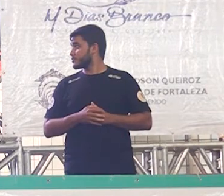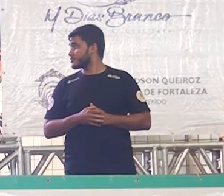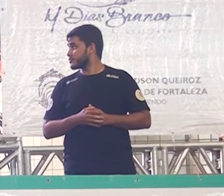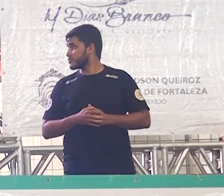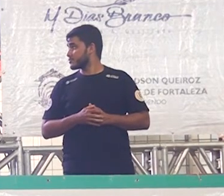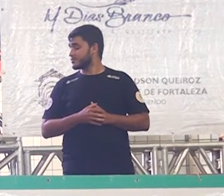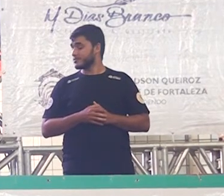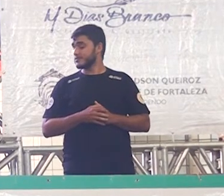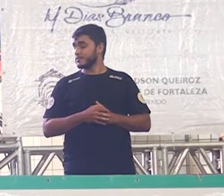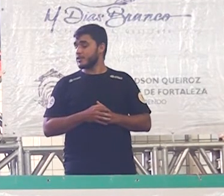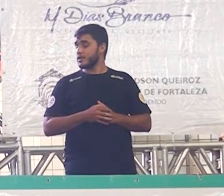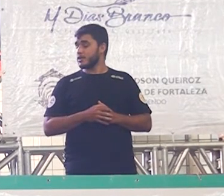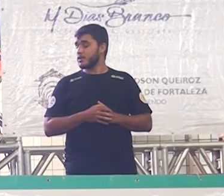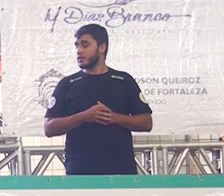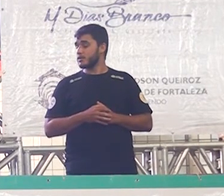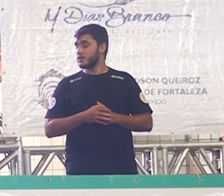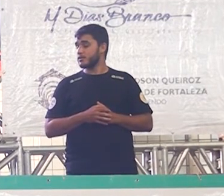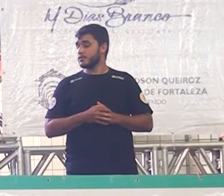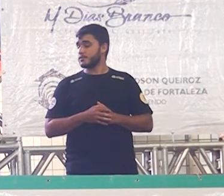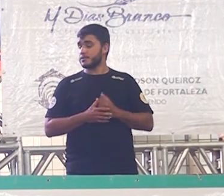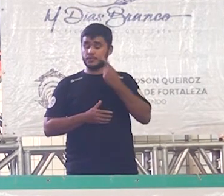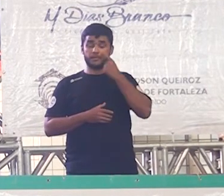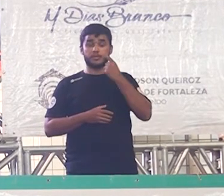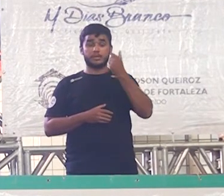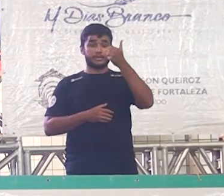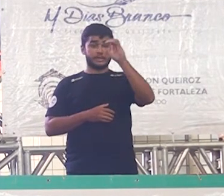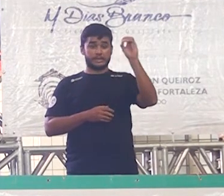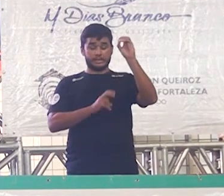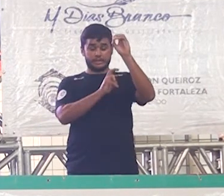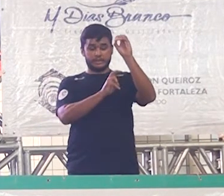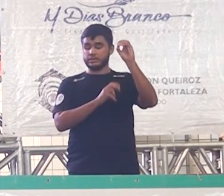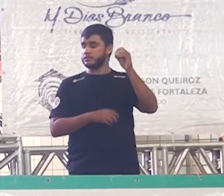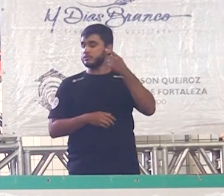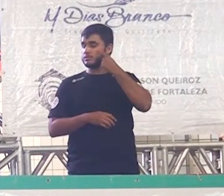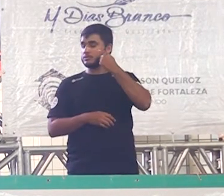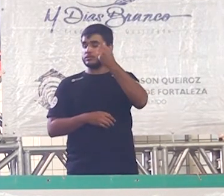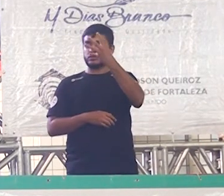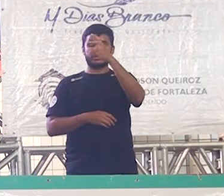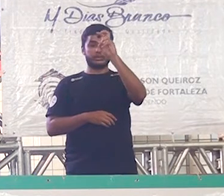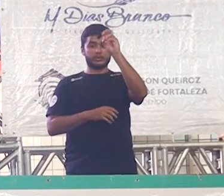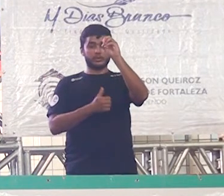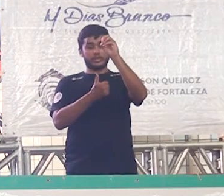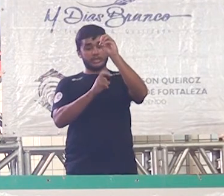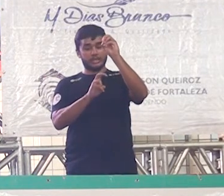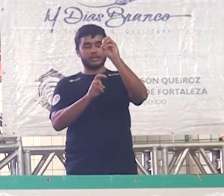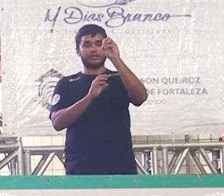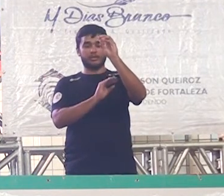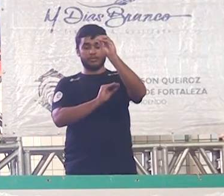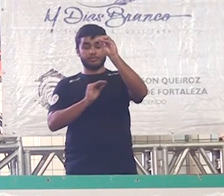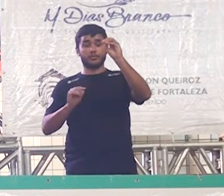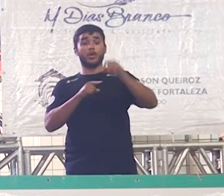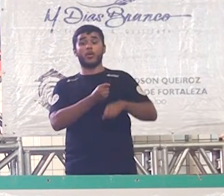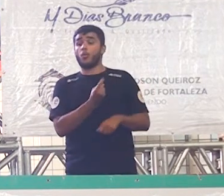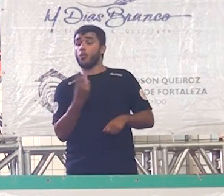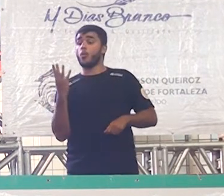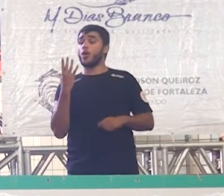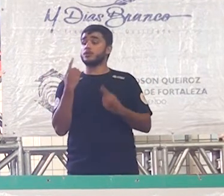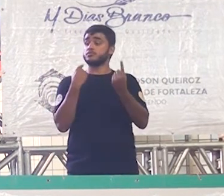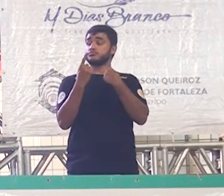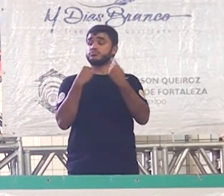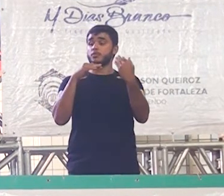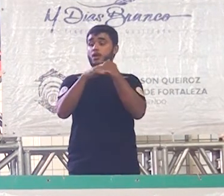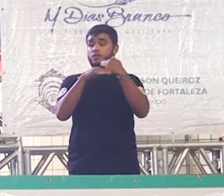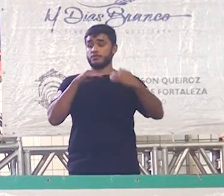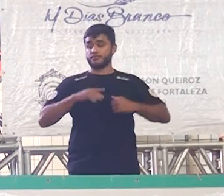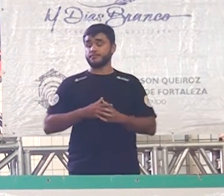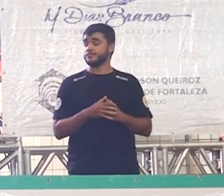na sequência, 30, 40, 6, 3 e 1. Fazendo esse cálculozinho, você vai encontrar